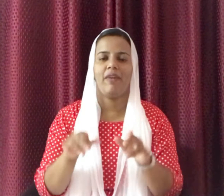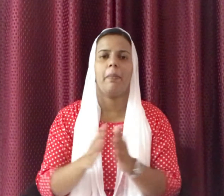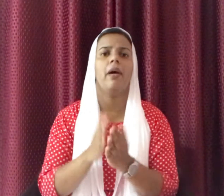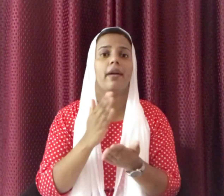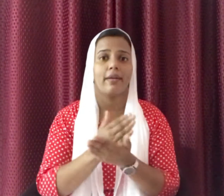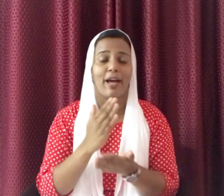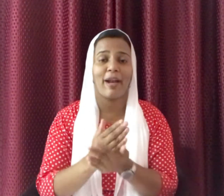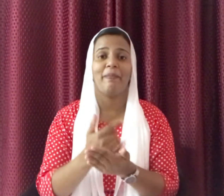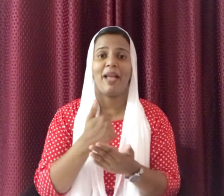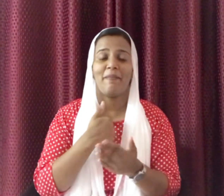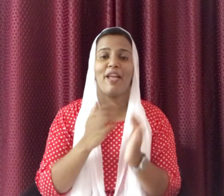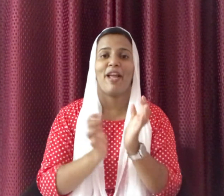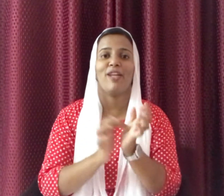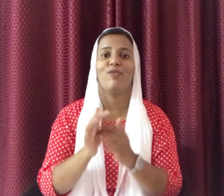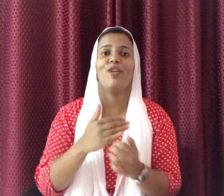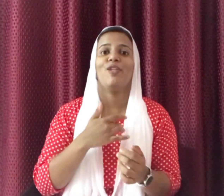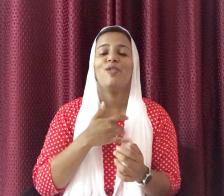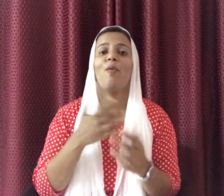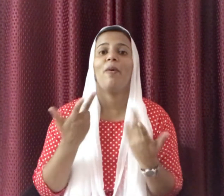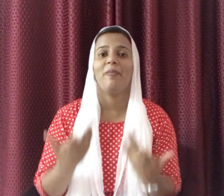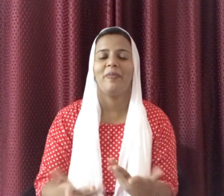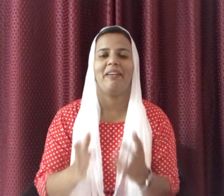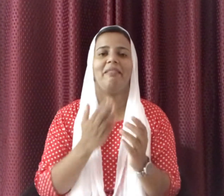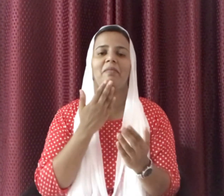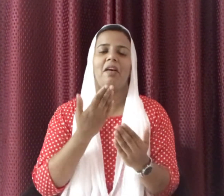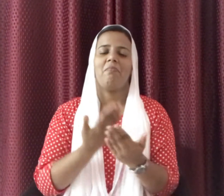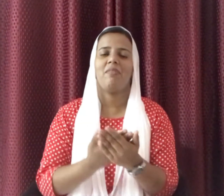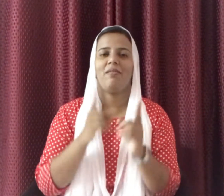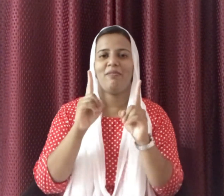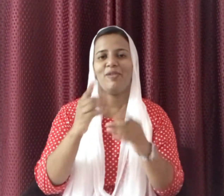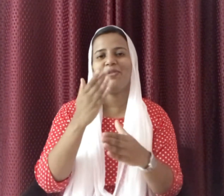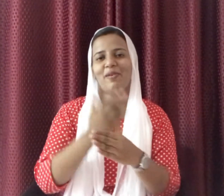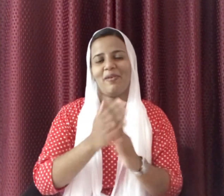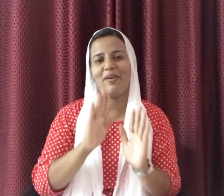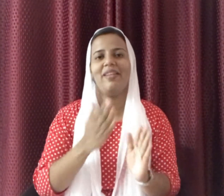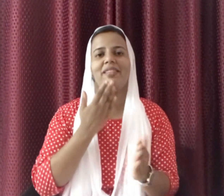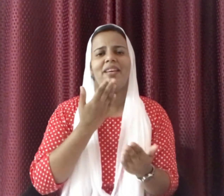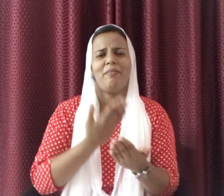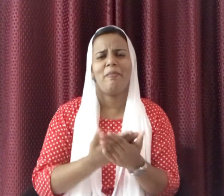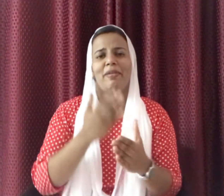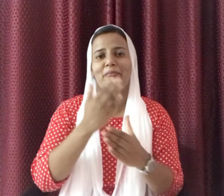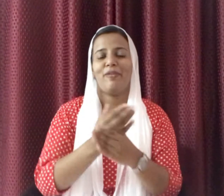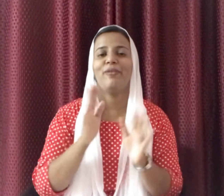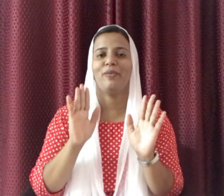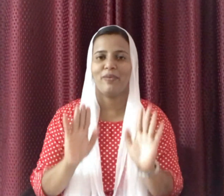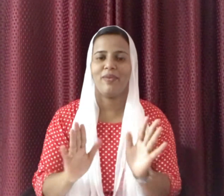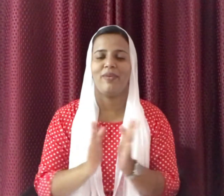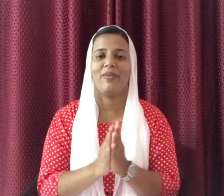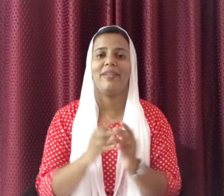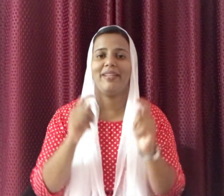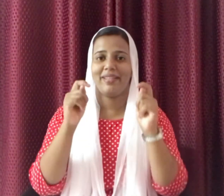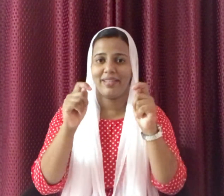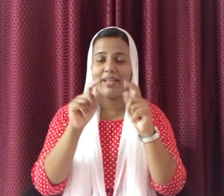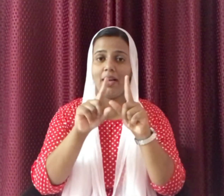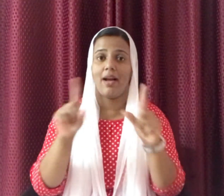കാരണം നമ്മുടെ കർത്താവിൻ്റെ സ്വഭാവം, അവൻ നന്മ മാത്രമേ ചെയ്യത്തുള്ളൂ, അവൻ നന്മ മാത്രമേ പ്രവർത്തിക്കത്തുള്ളൂ. ഹല്ലേലൂയ. അതുകൊണ്ടാണ് പറയുന്നത്